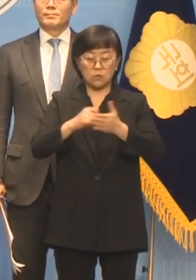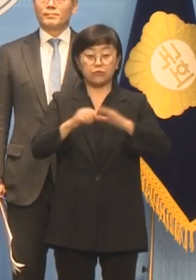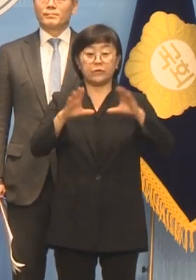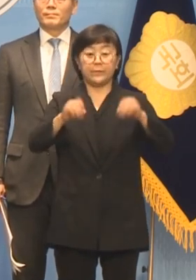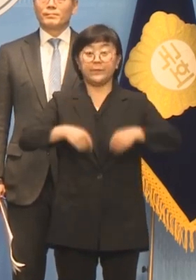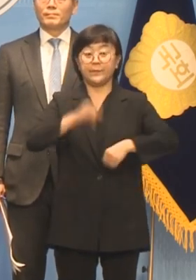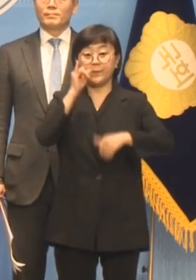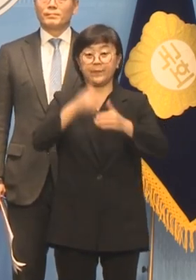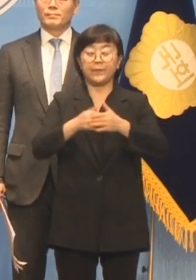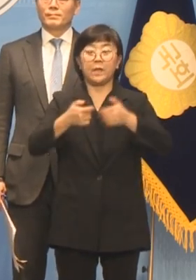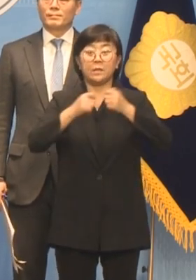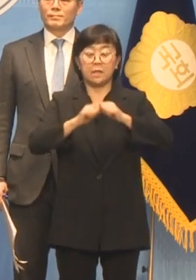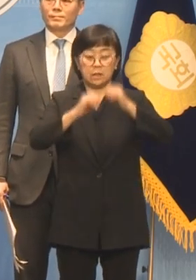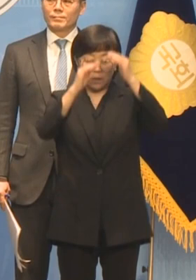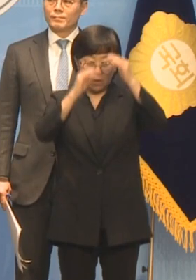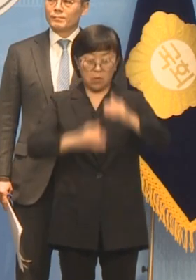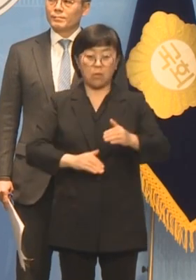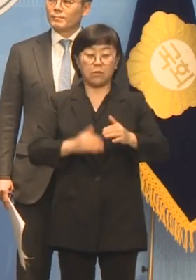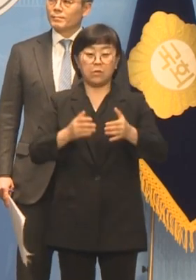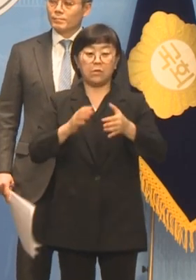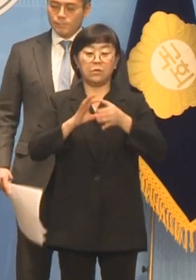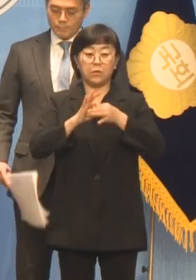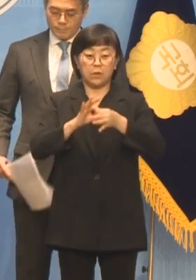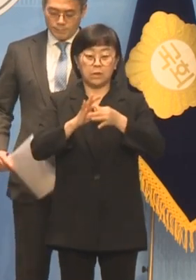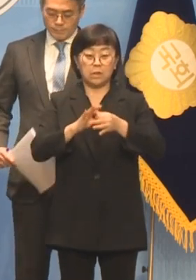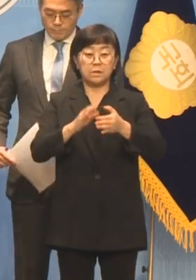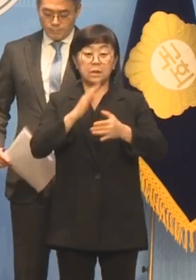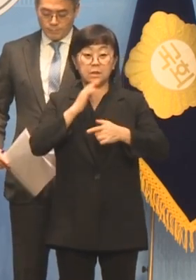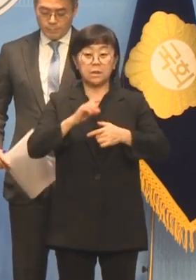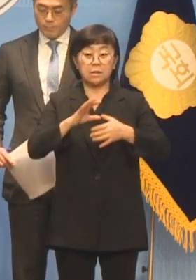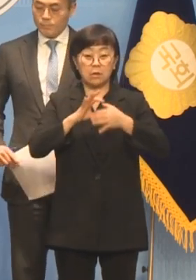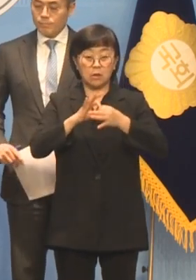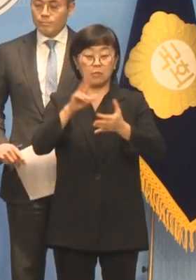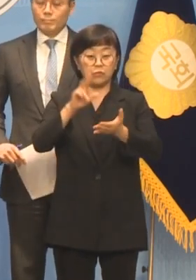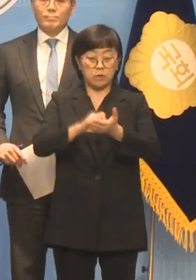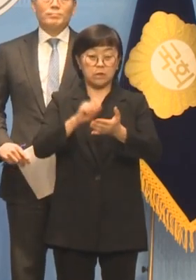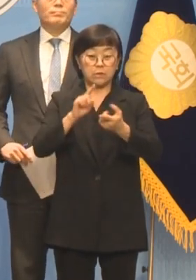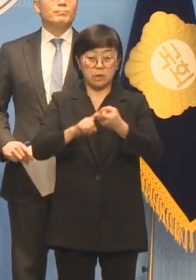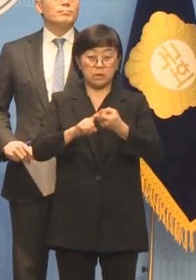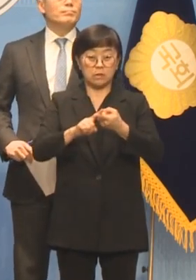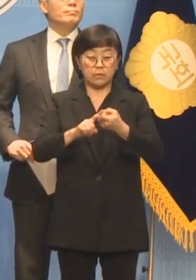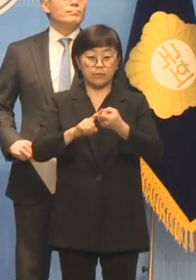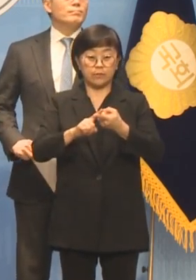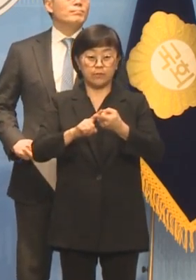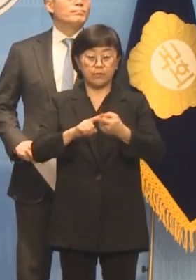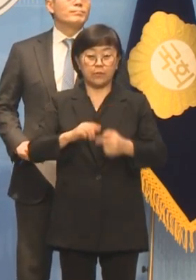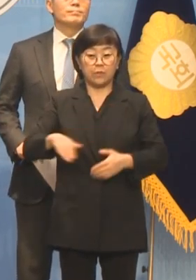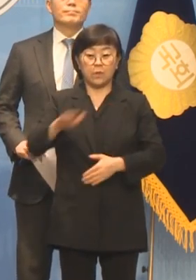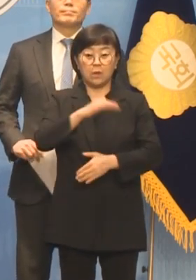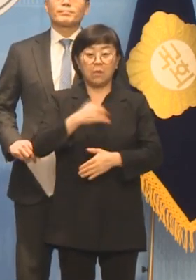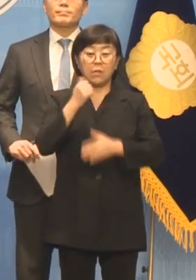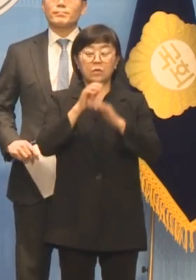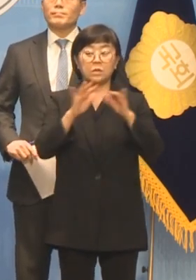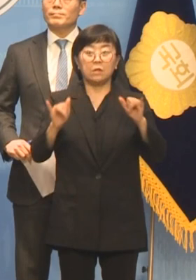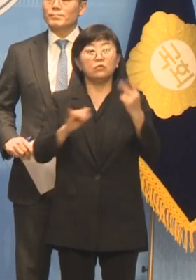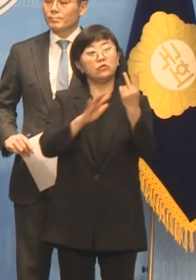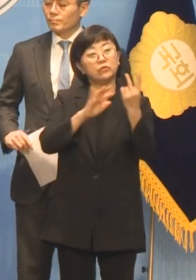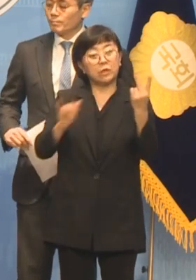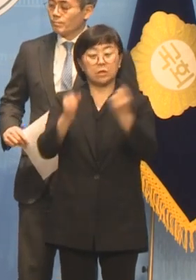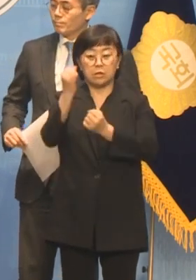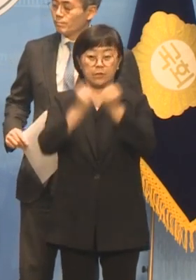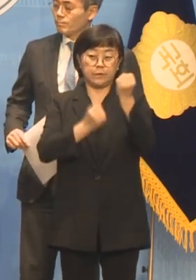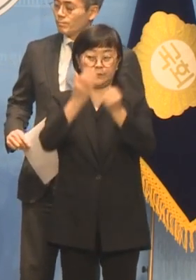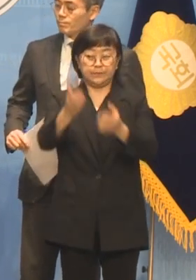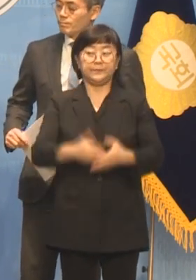안은 자세한 기자회견을 통해서 사실관계와 그 문제점에 대해서 우리 변호사님 두 분께서 말씀